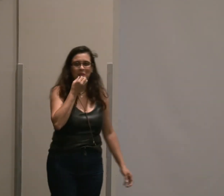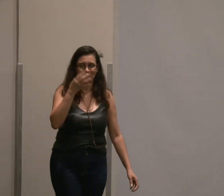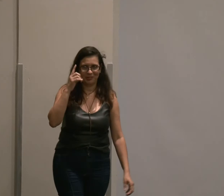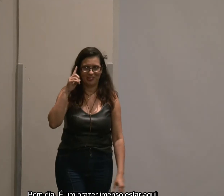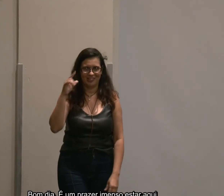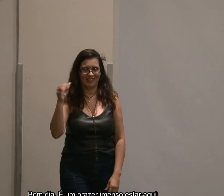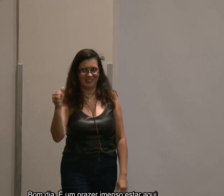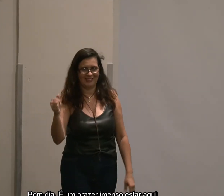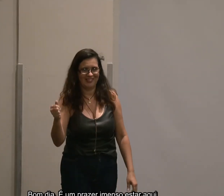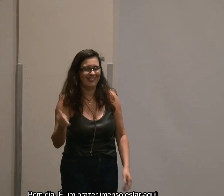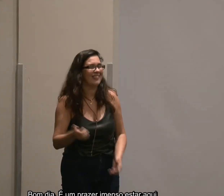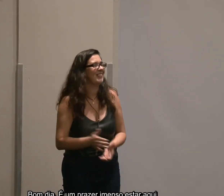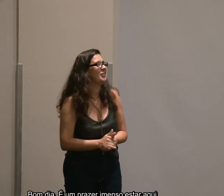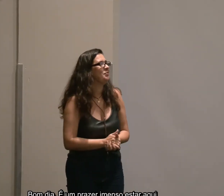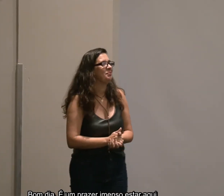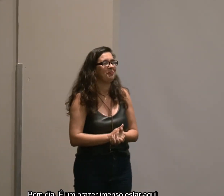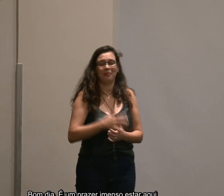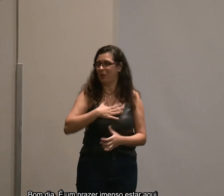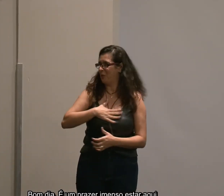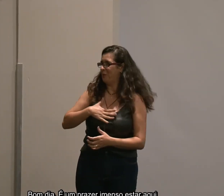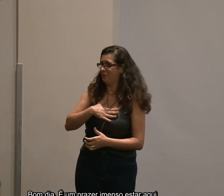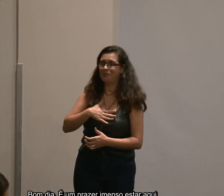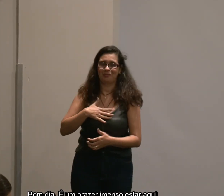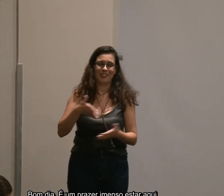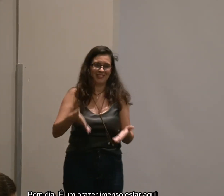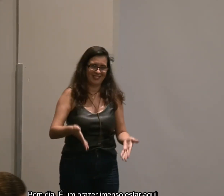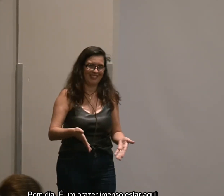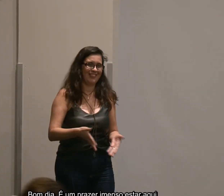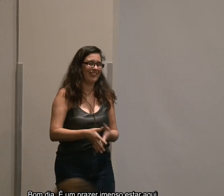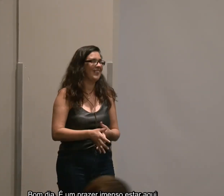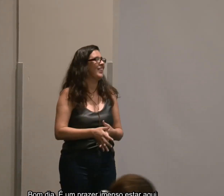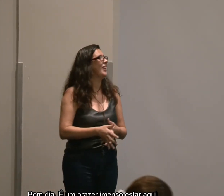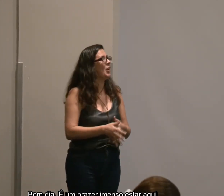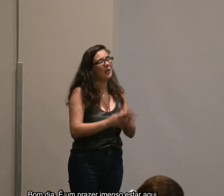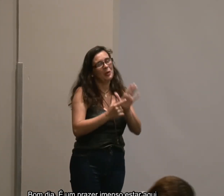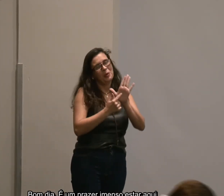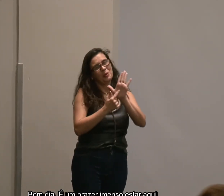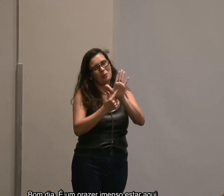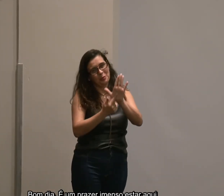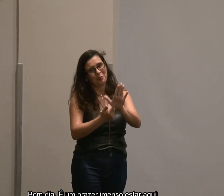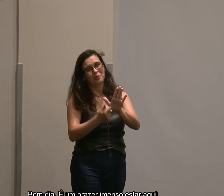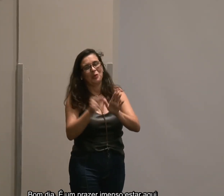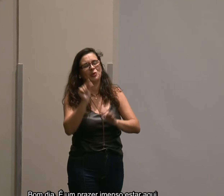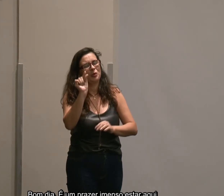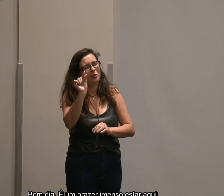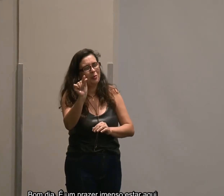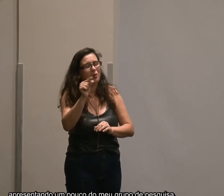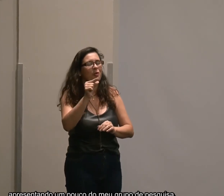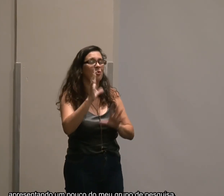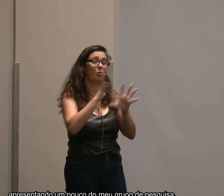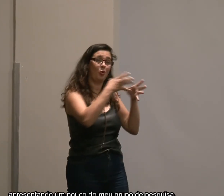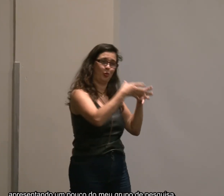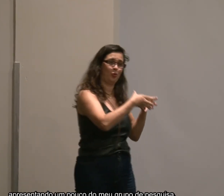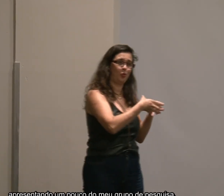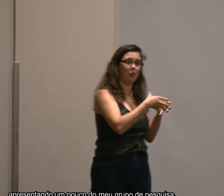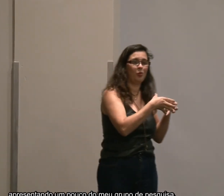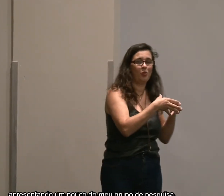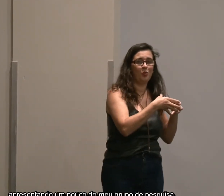bom dia é um prazer imenso estar aqui apresentando um pouco